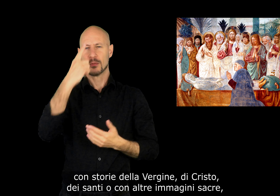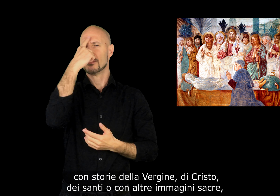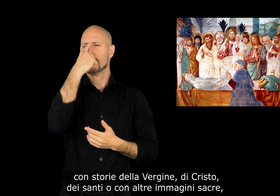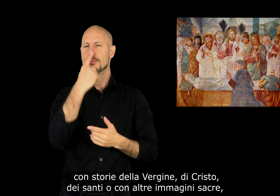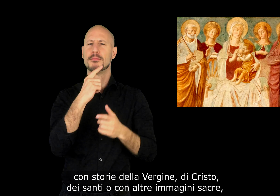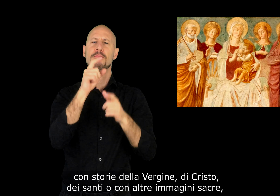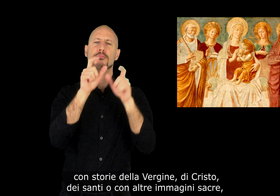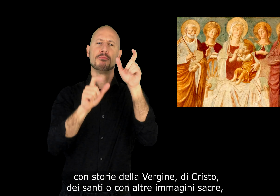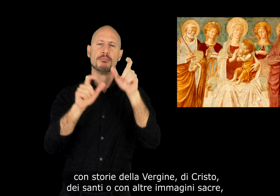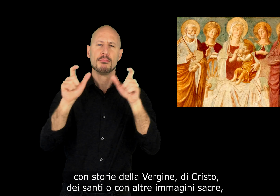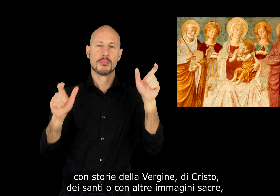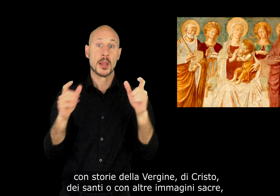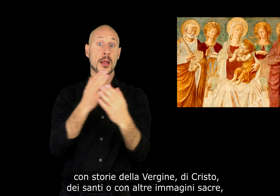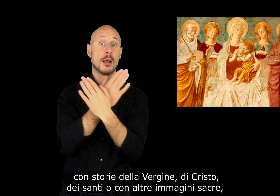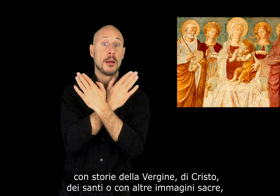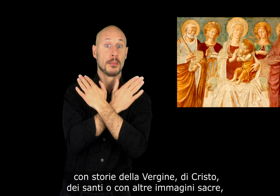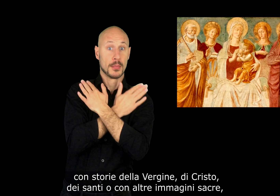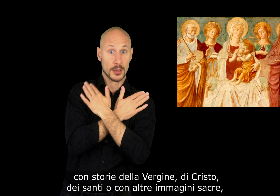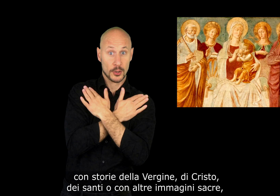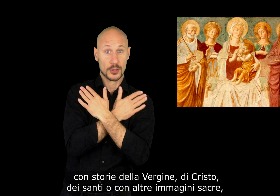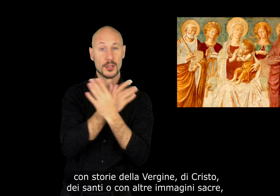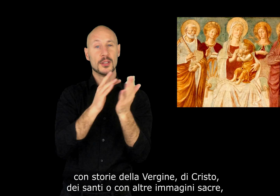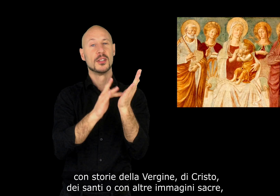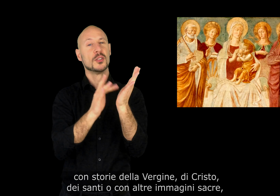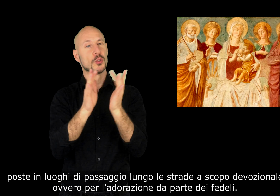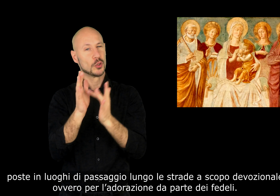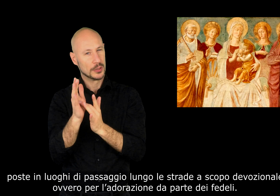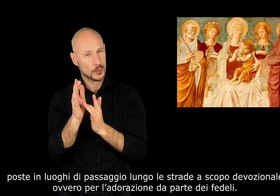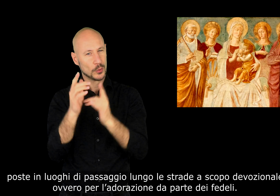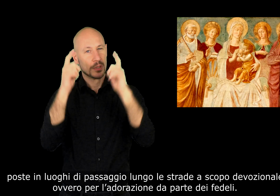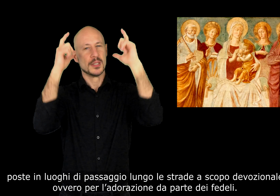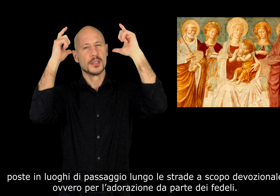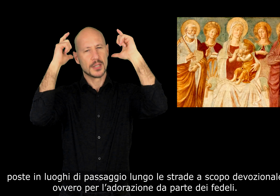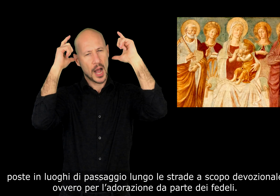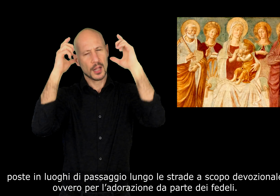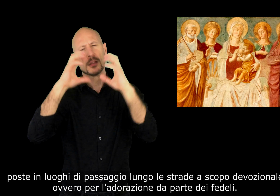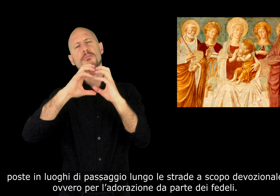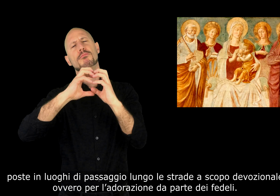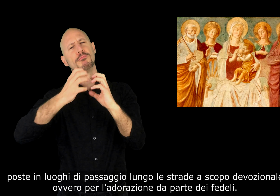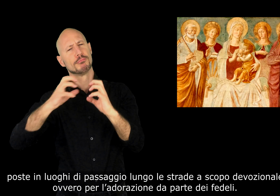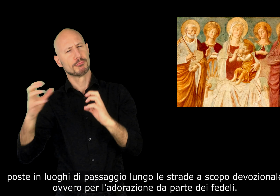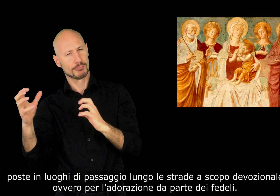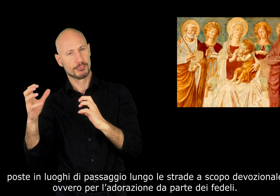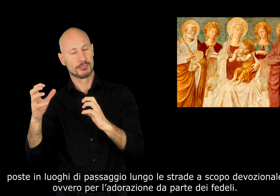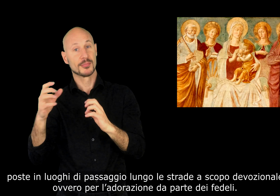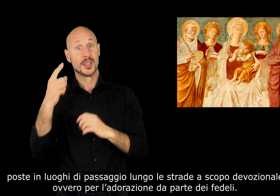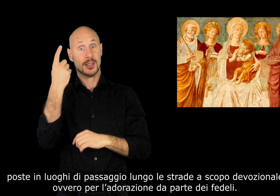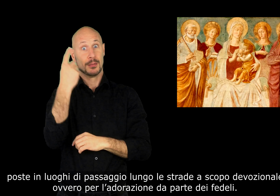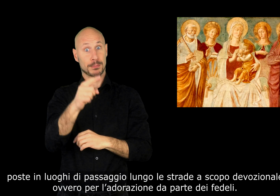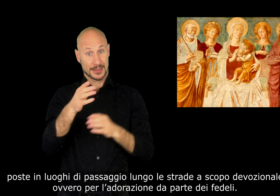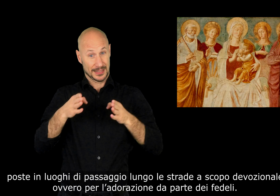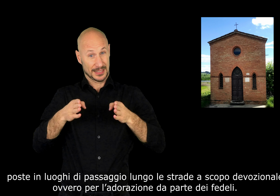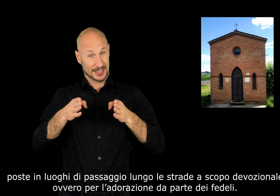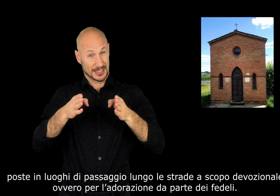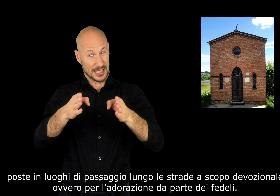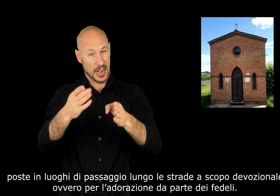o con altre immagini sacre poste e luoghi di passaggio lungo le strade a scopo